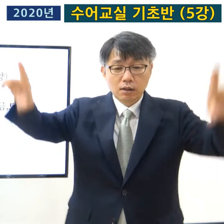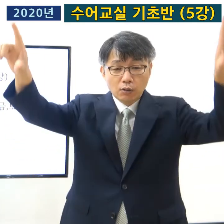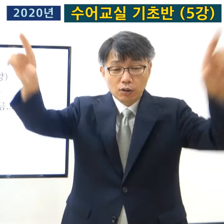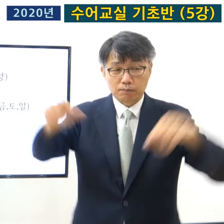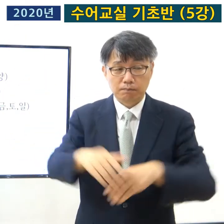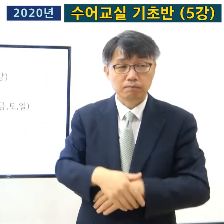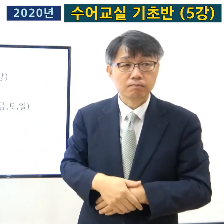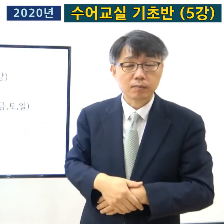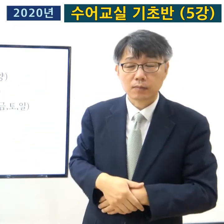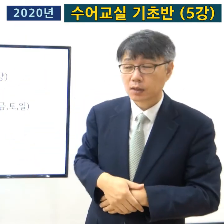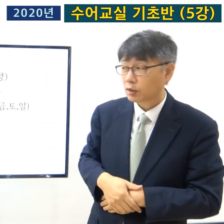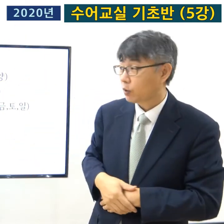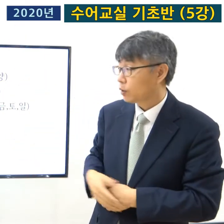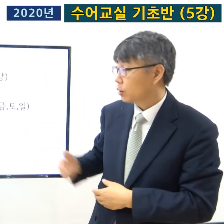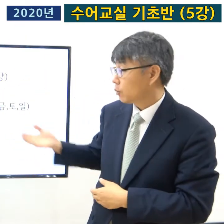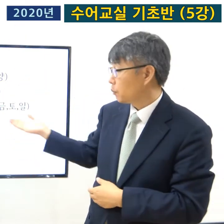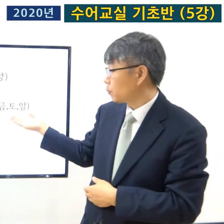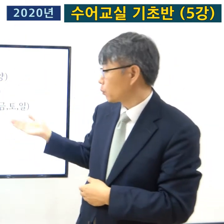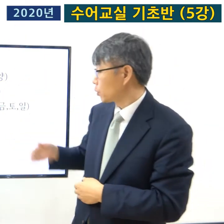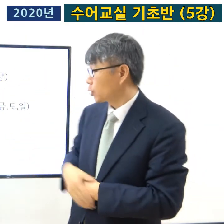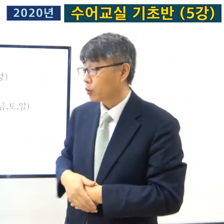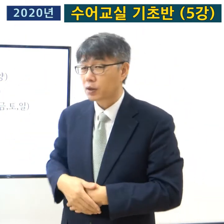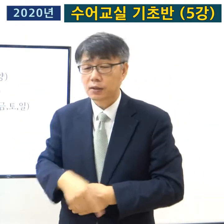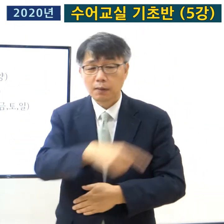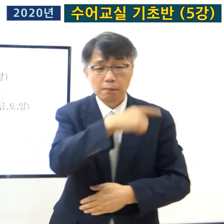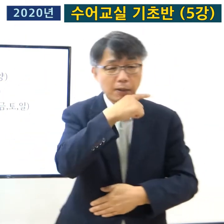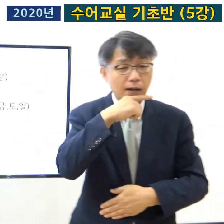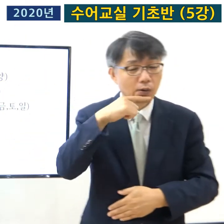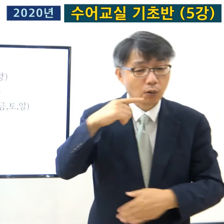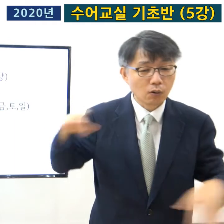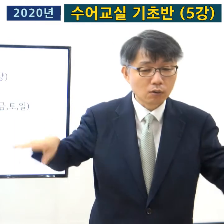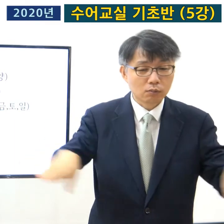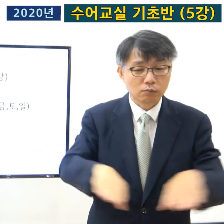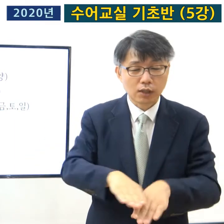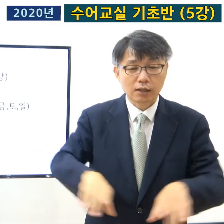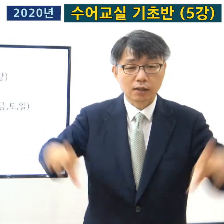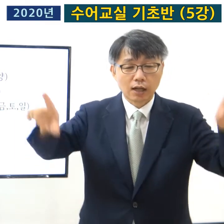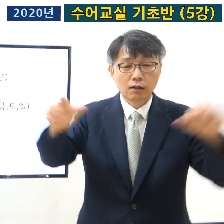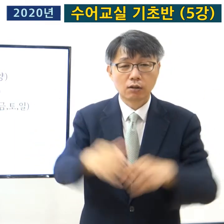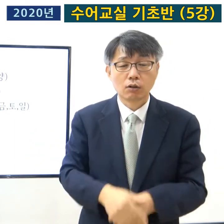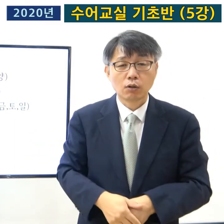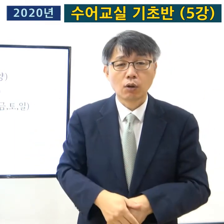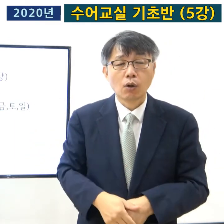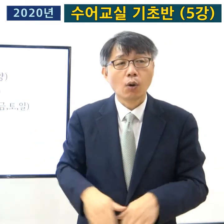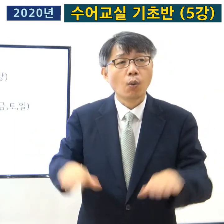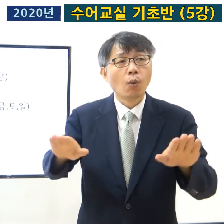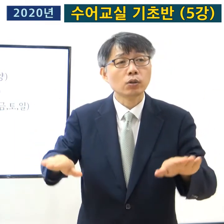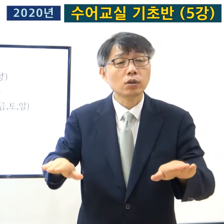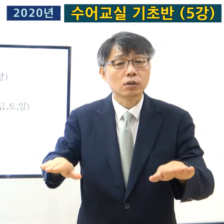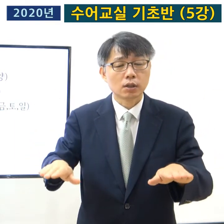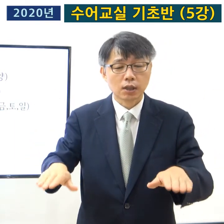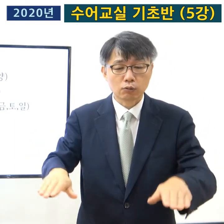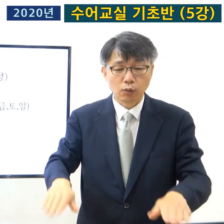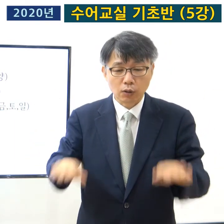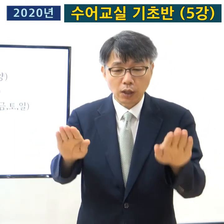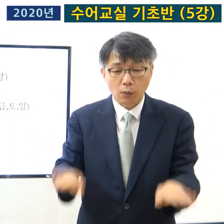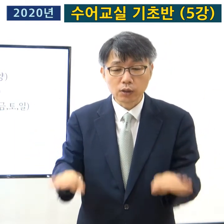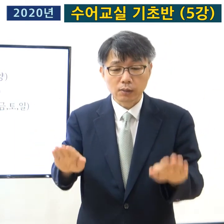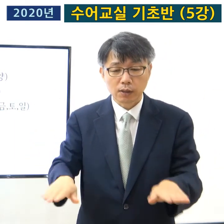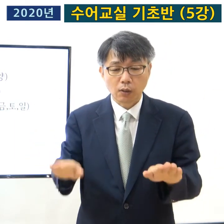일요일. 그래서 일요일은 빨갛고 문 닫는 날. 오늘 이게 수어로 이게 오늘입니다.